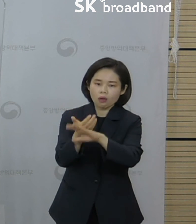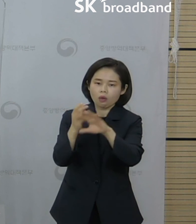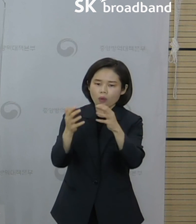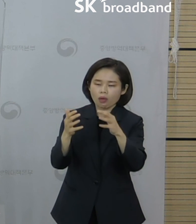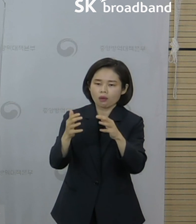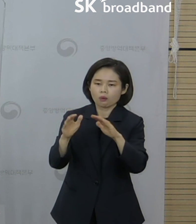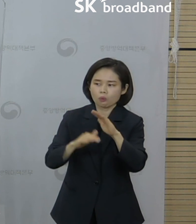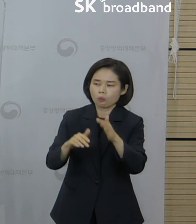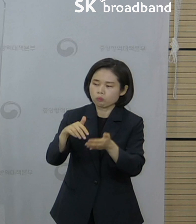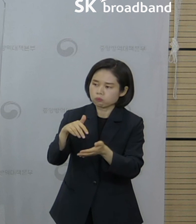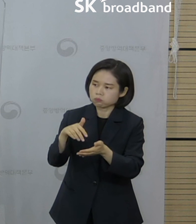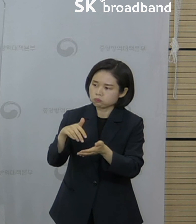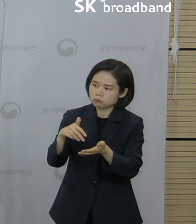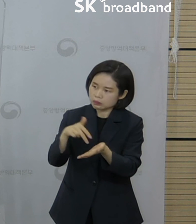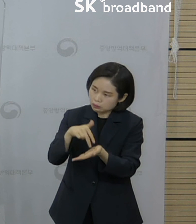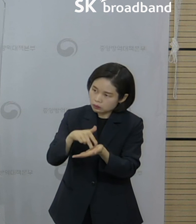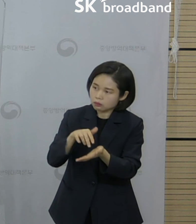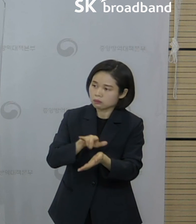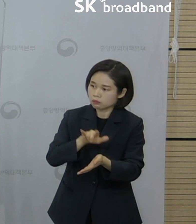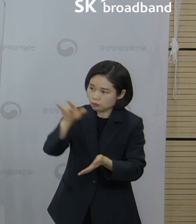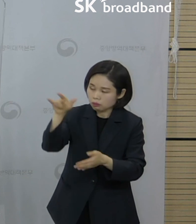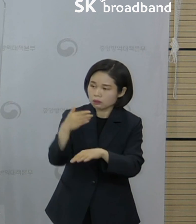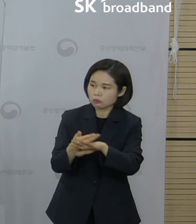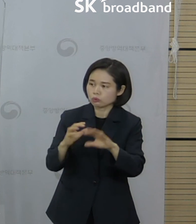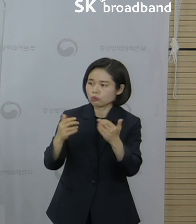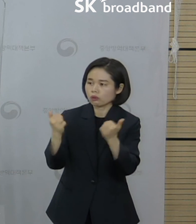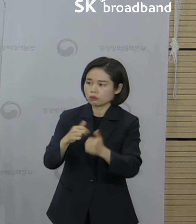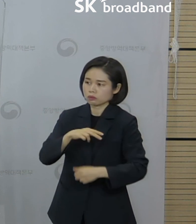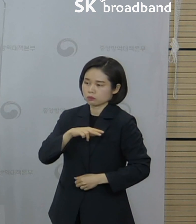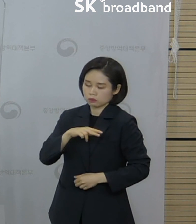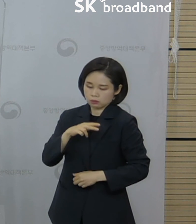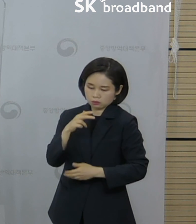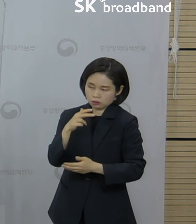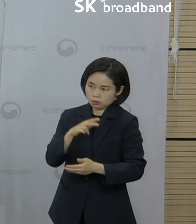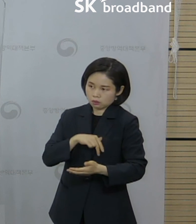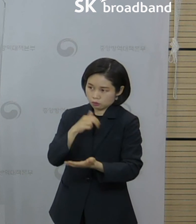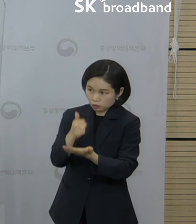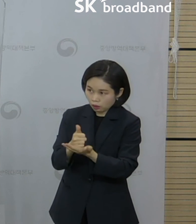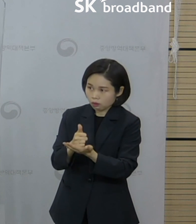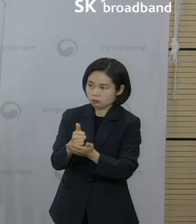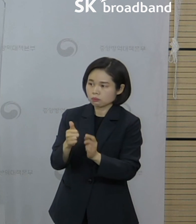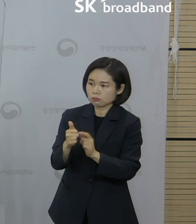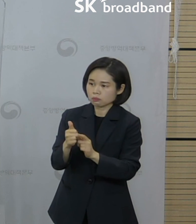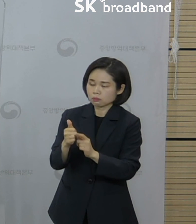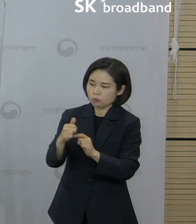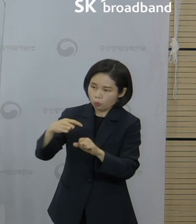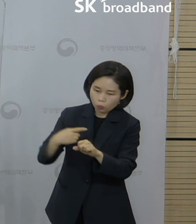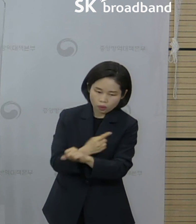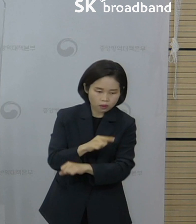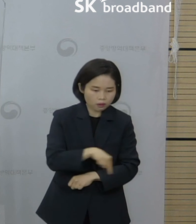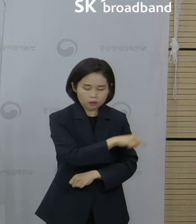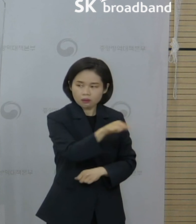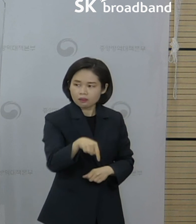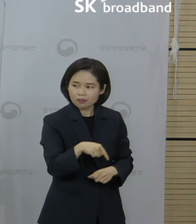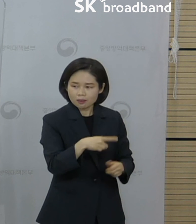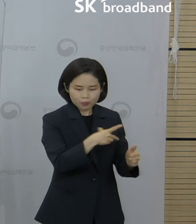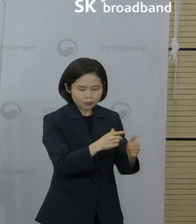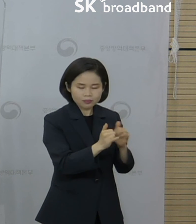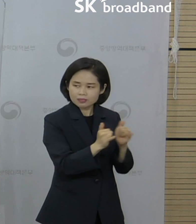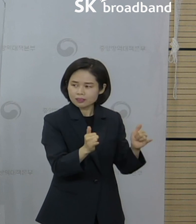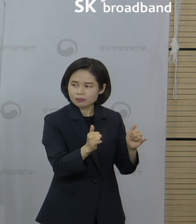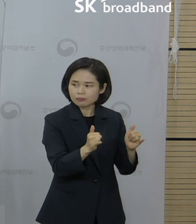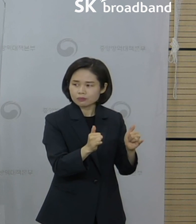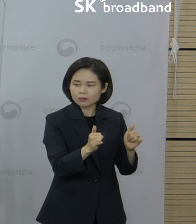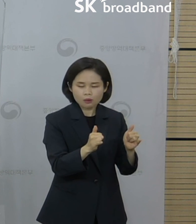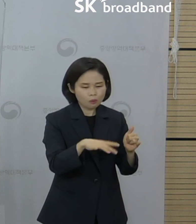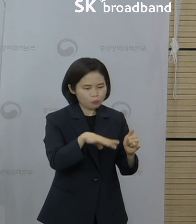국회의장을 제외하고는 다른 장관, 청장은 우선 접종 순위에는 포함 안 되지만 신뢰도 재고를 위해서 접종을